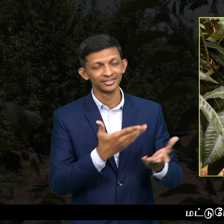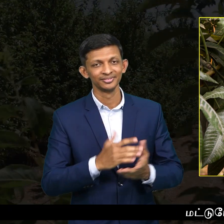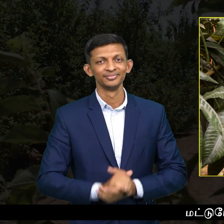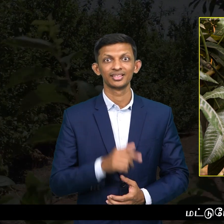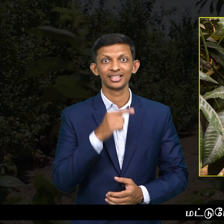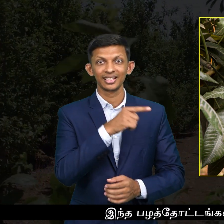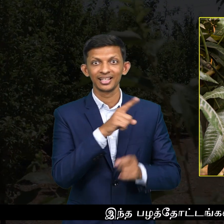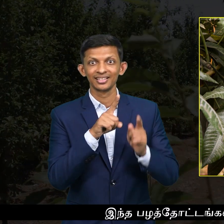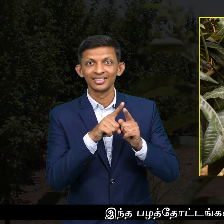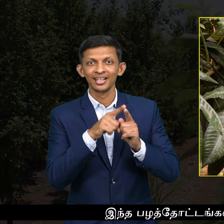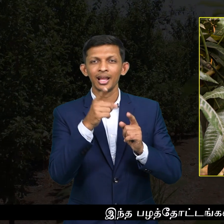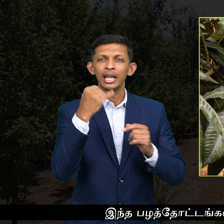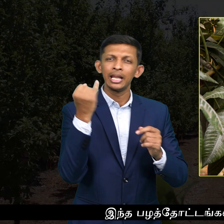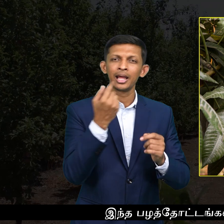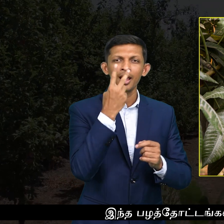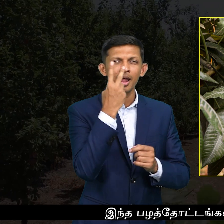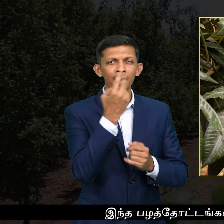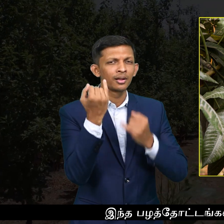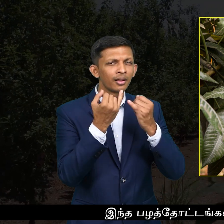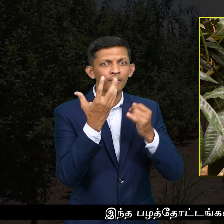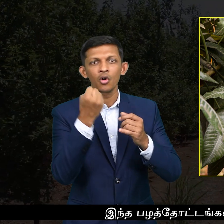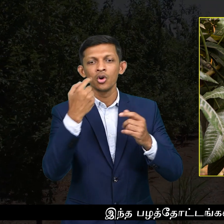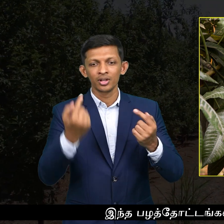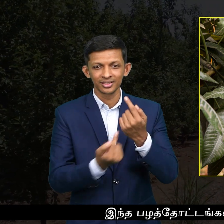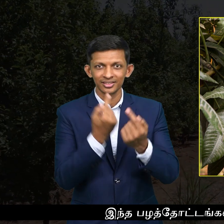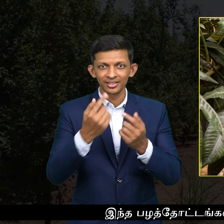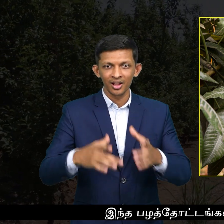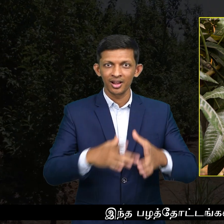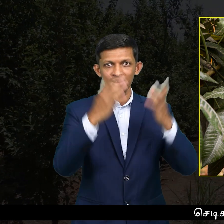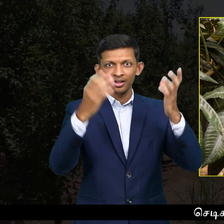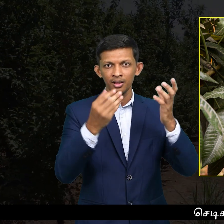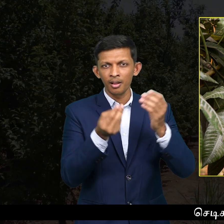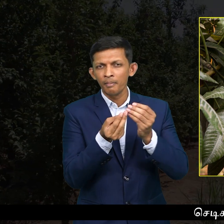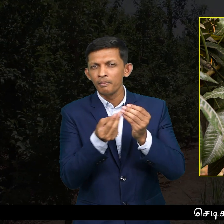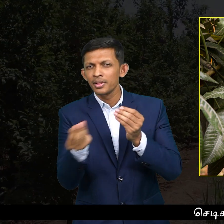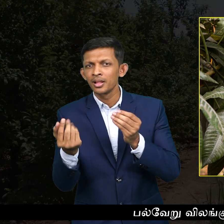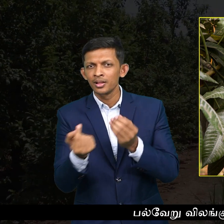இருக்கும். இந்த பழத்தோட்டங்களில் தரையில் வளரும் சிறு